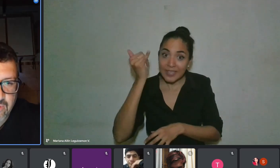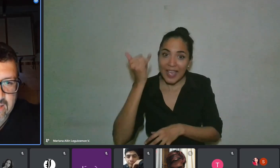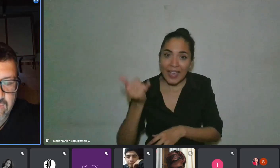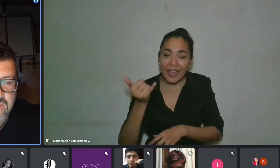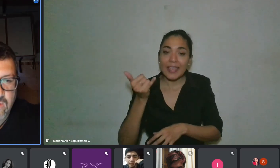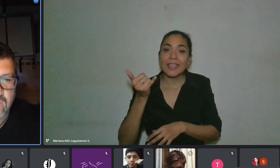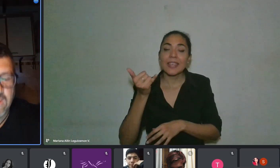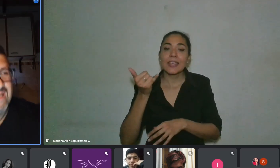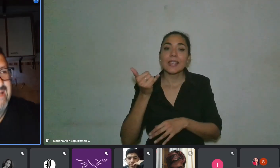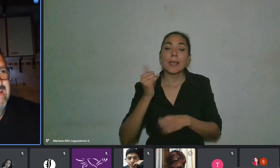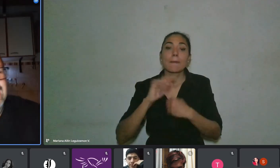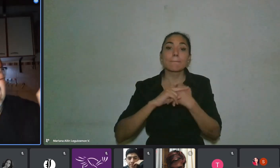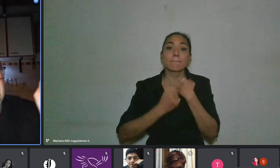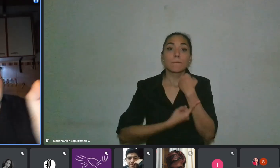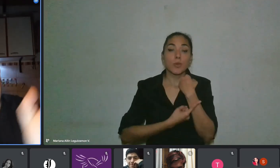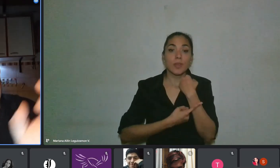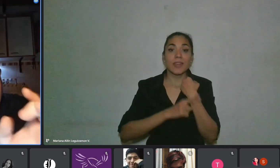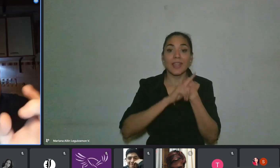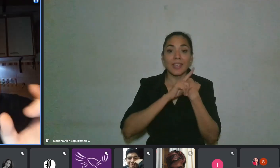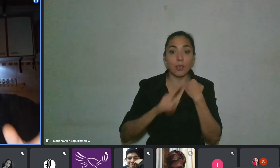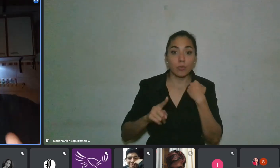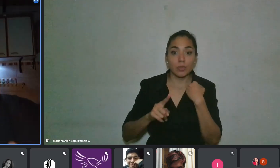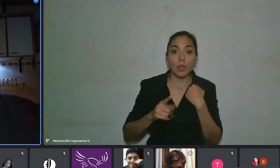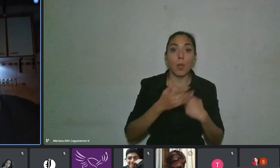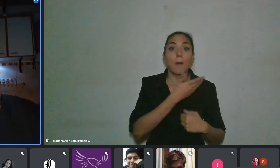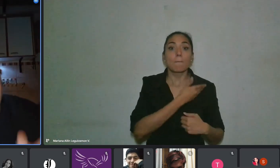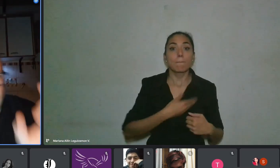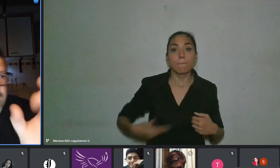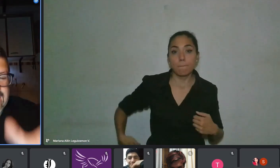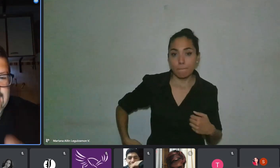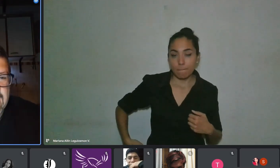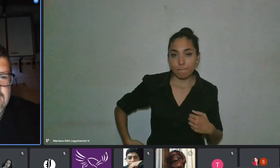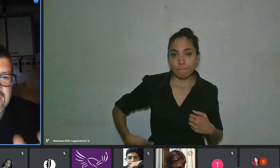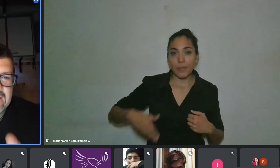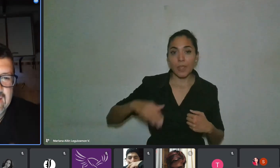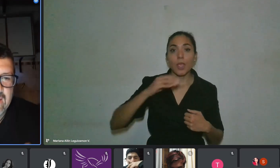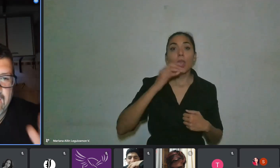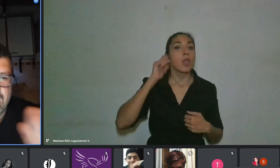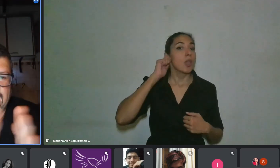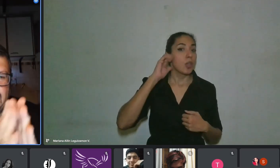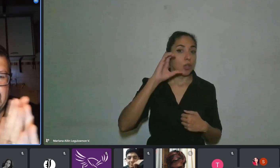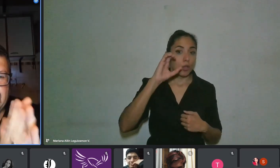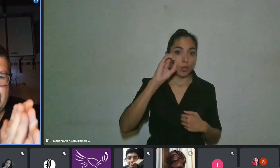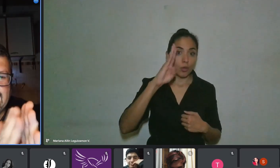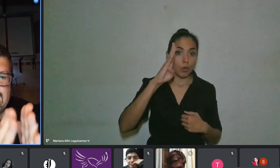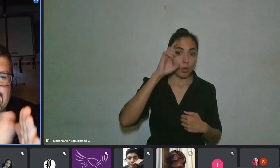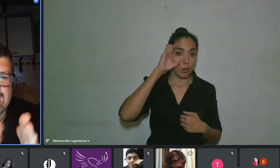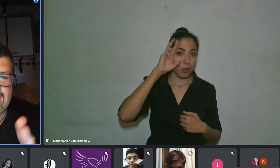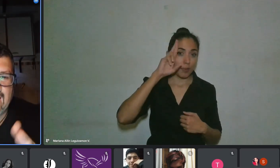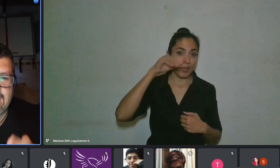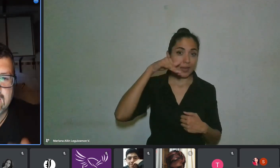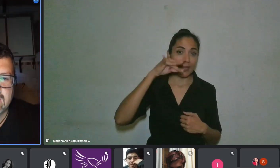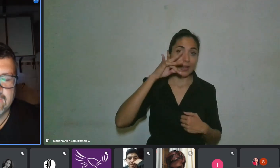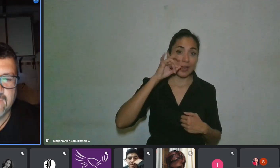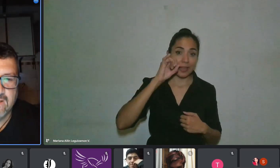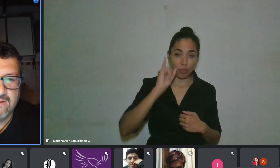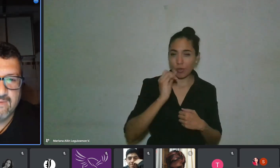al Poder Ejecutivo. Después está dividido en ciertos ministerios y secretarías para manejar las distintas